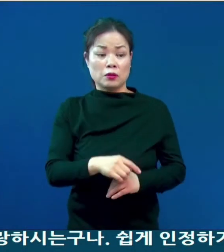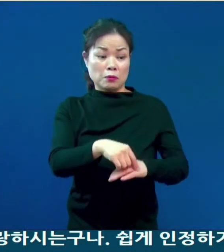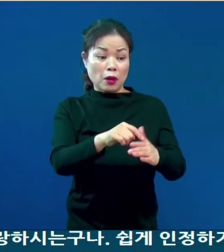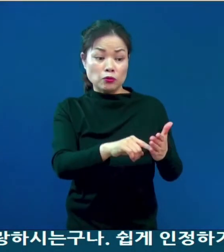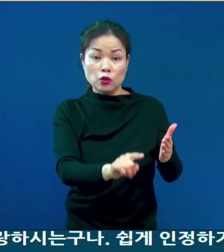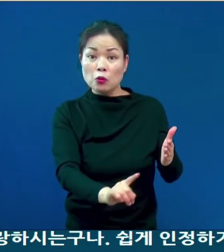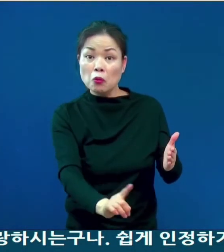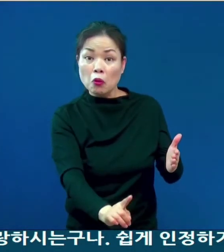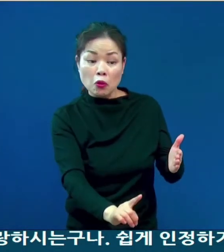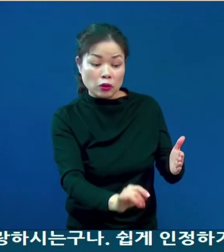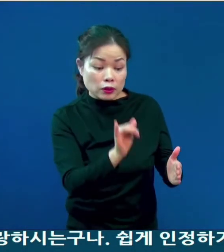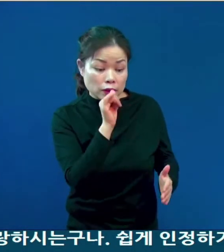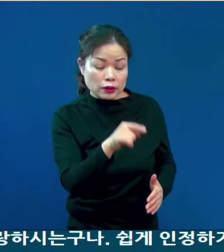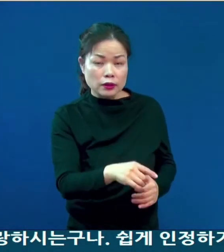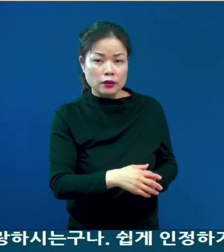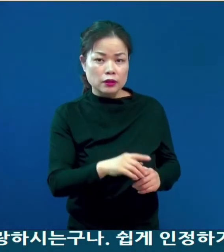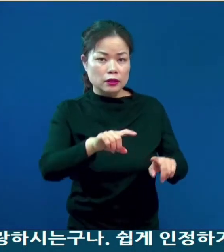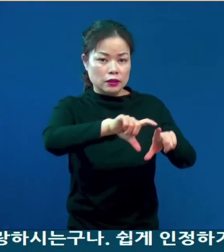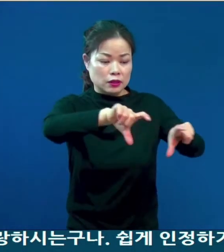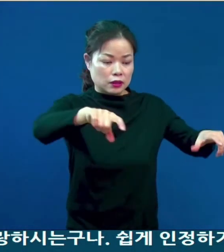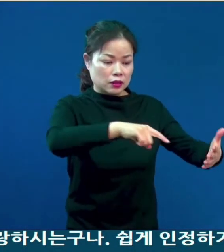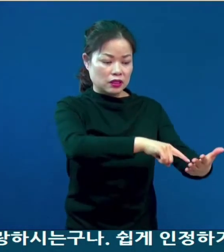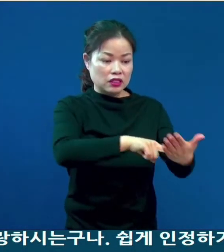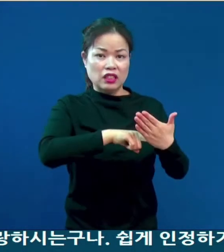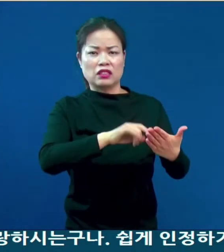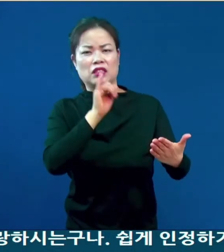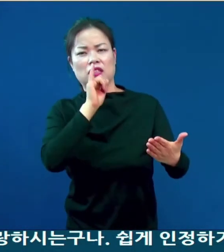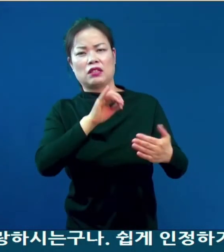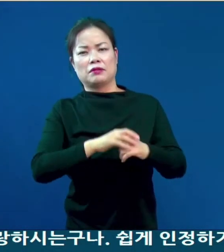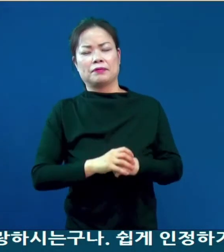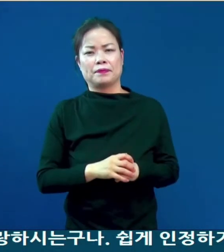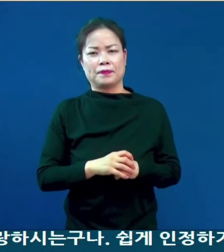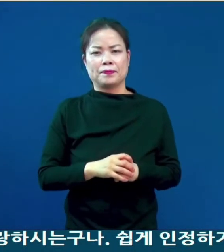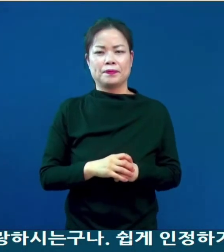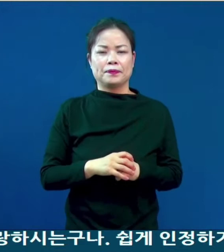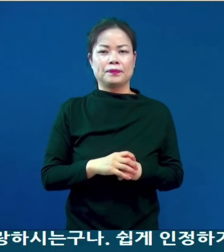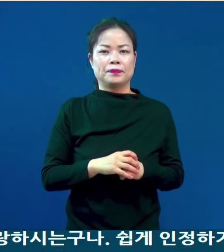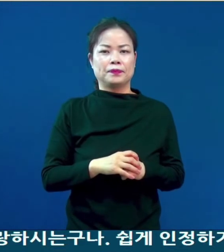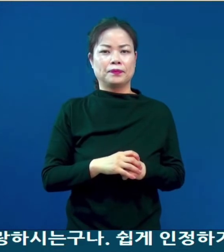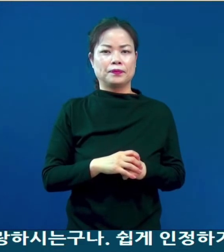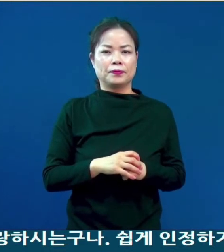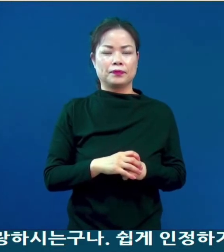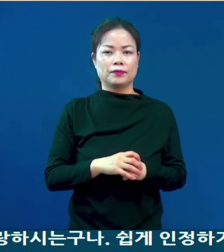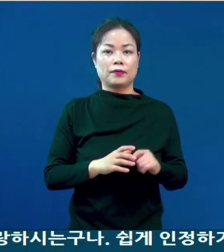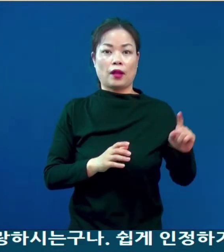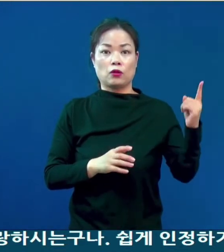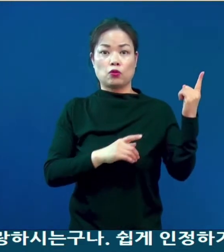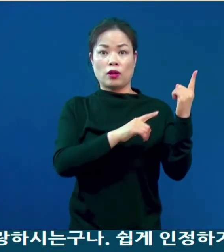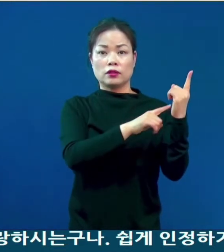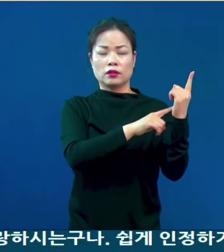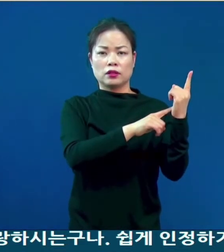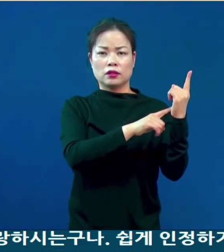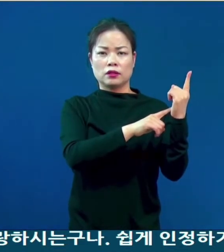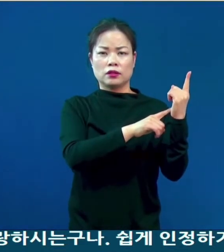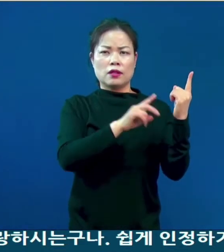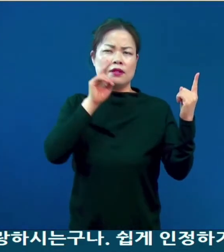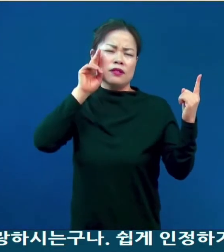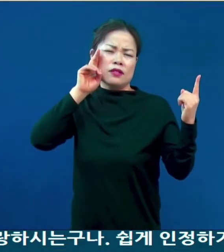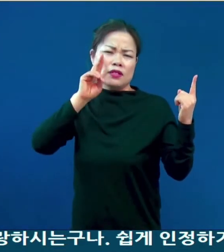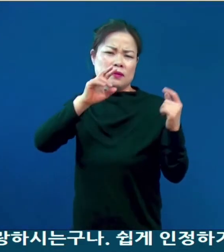마음속에 뭐가 있는지 드러내려 함이라고 민수기 8장에 기록하고 있습니다. 다윗은 이런